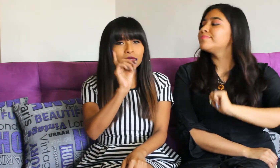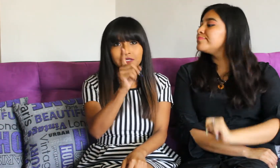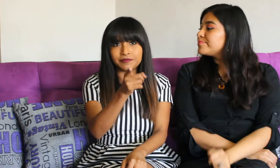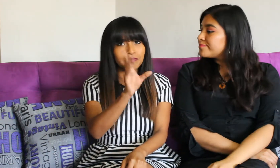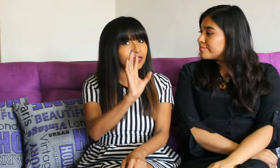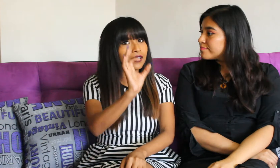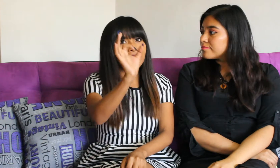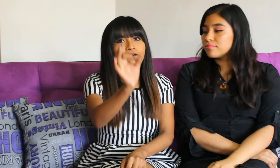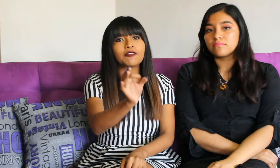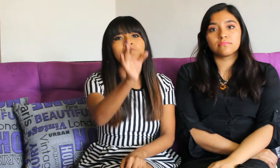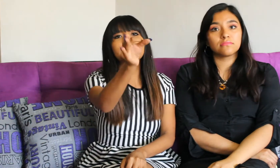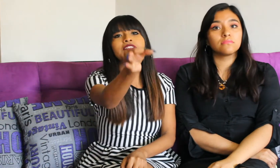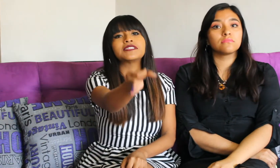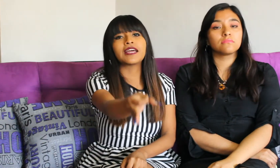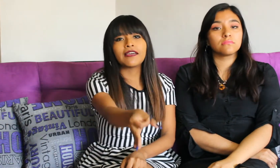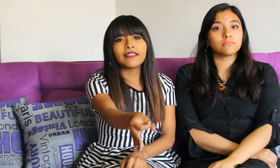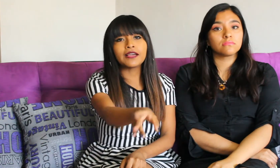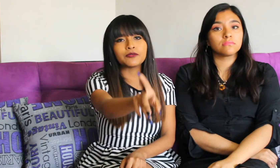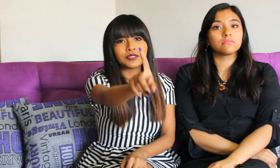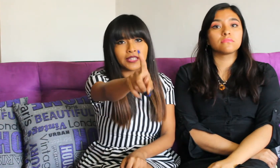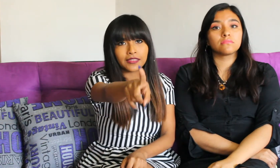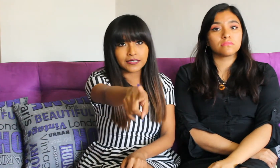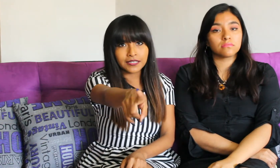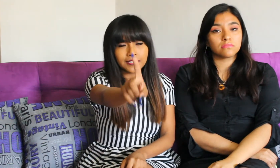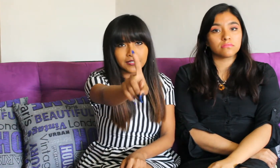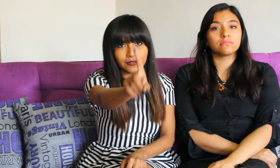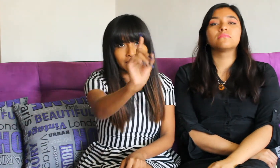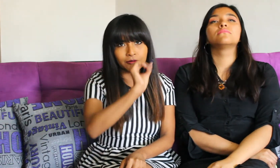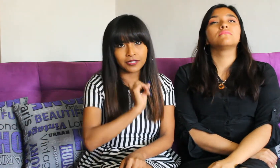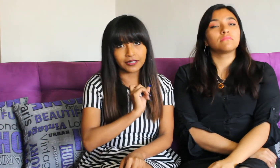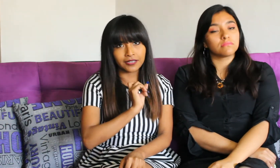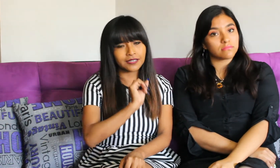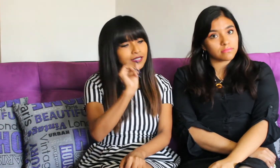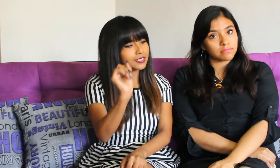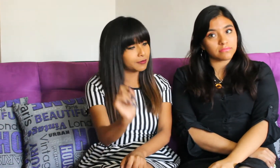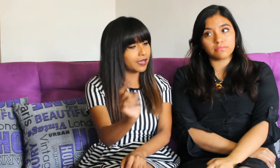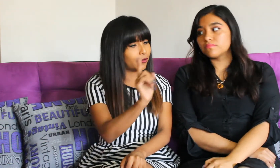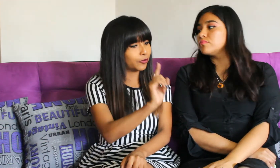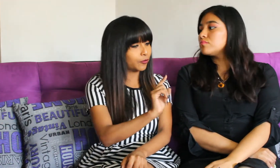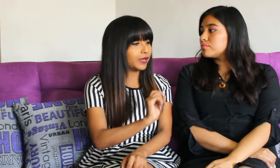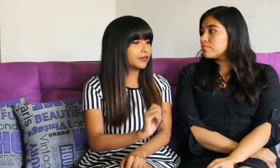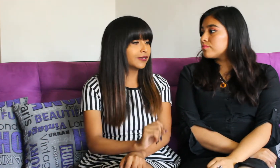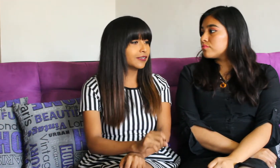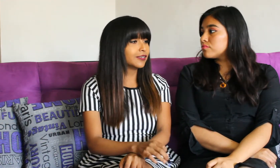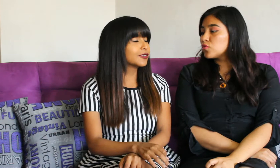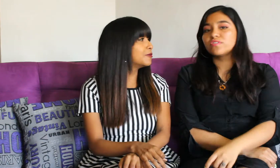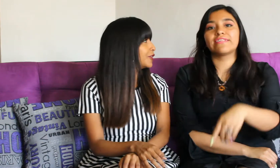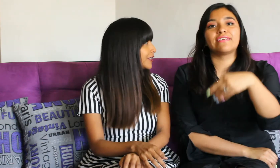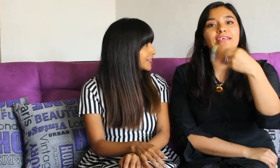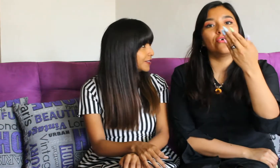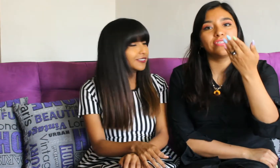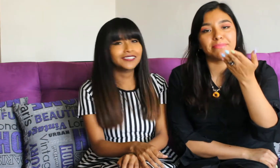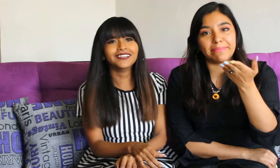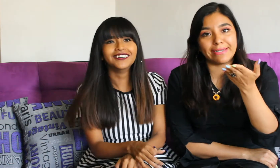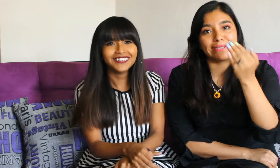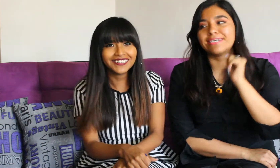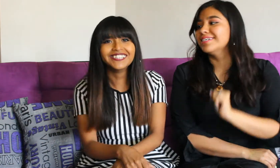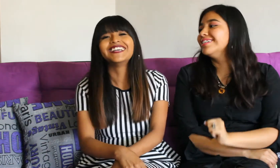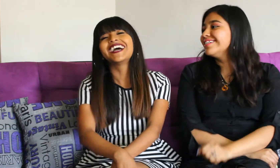pues la información está dada, usted decide, señora bonita en casa, si va o no va. Usted tiene la última palabra.